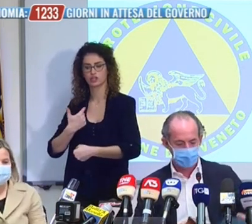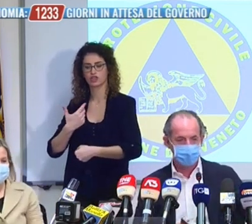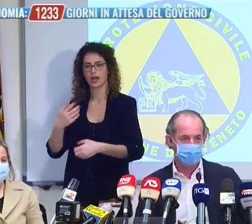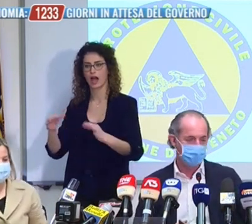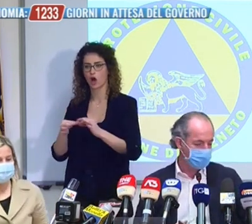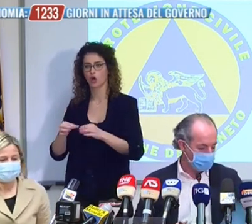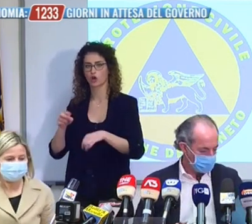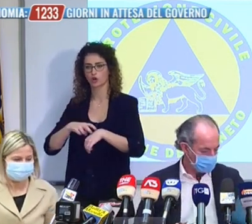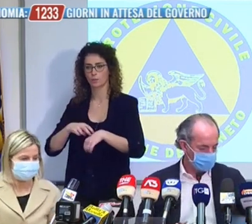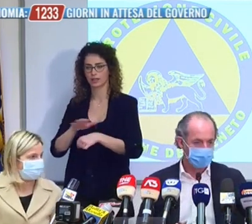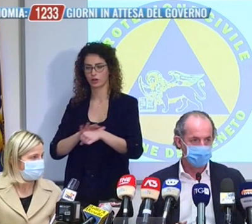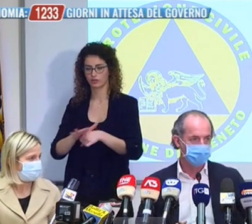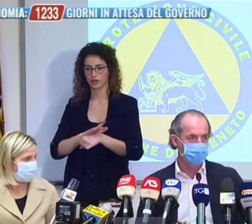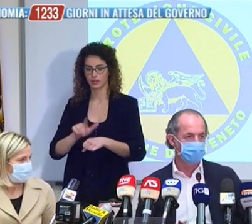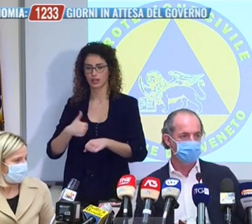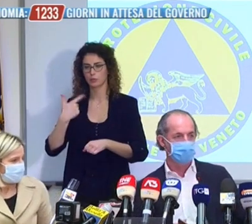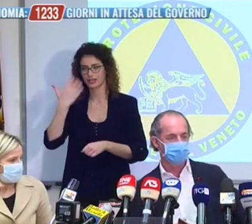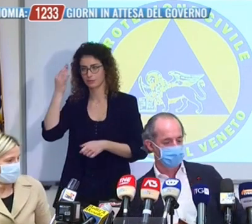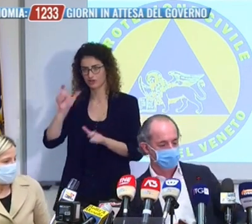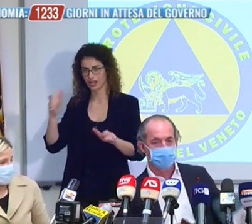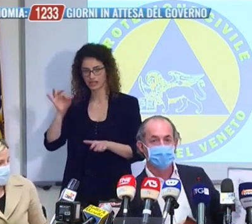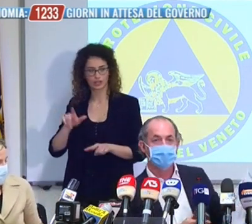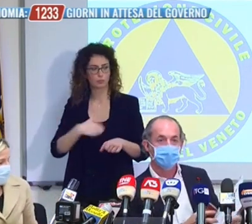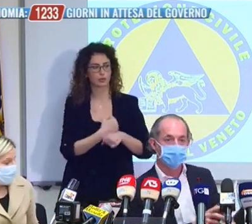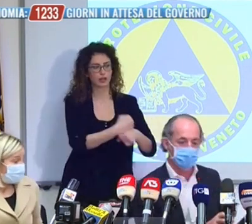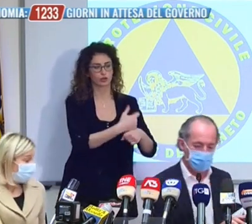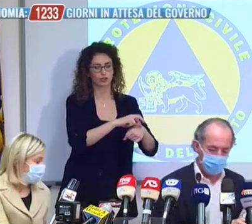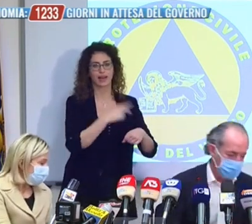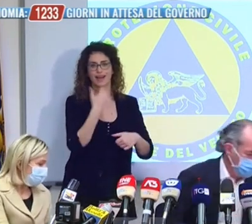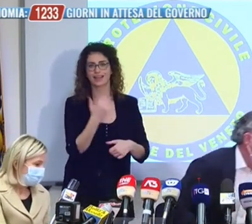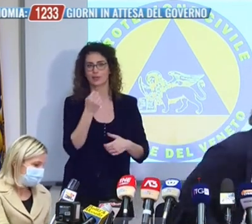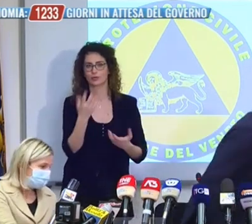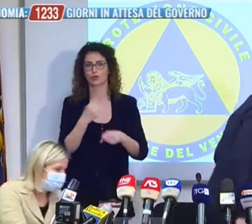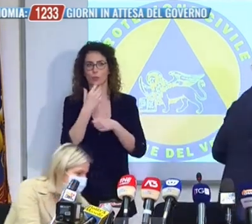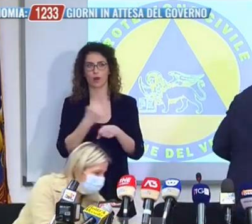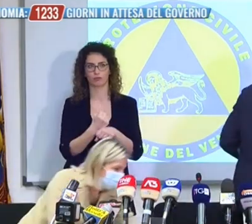e specializzandi, e poi al dottoressa Russo per tutto il resto. Bene, grazie, sì. Buongiorno e buon lavoro.